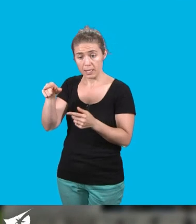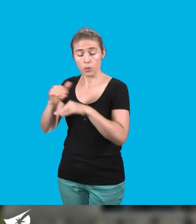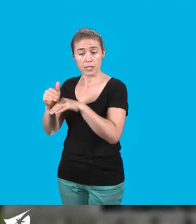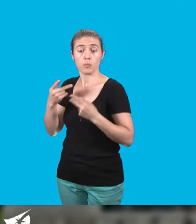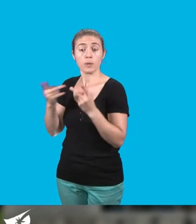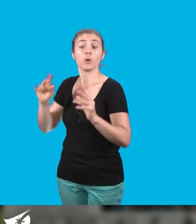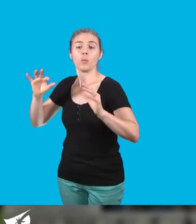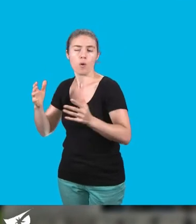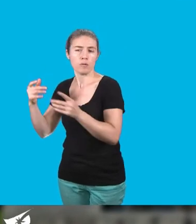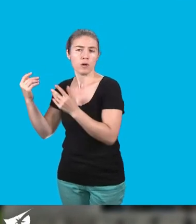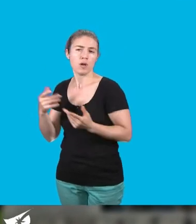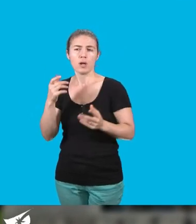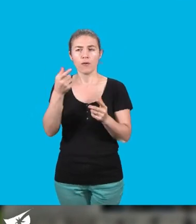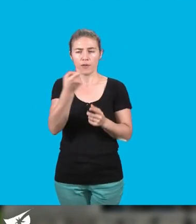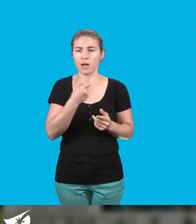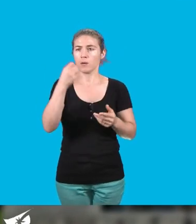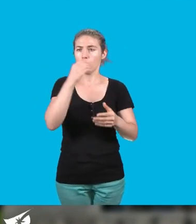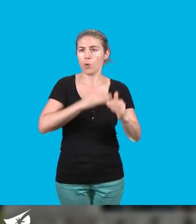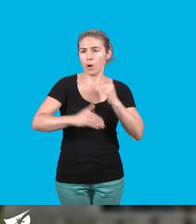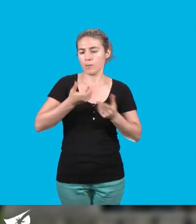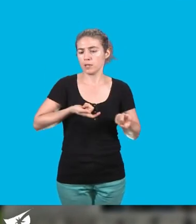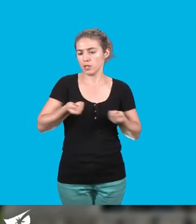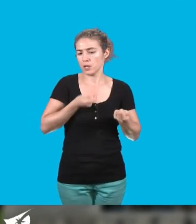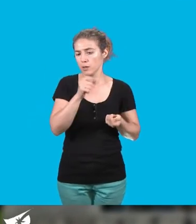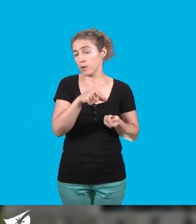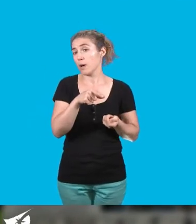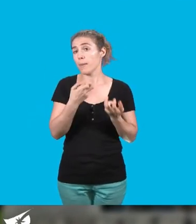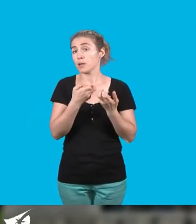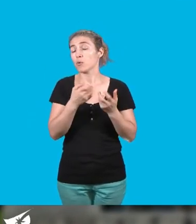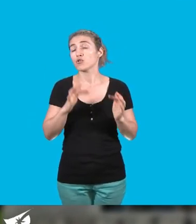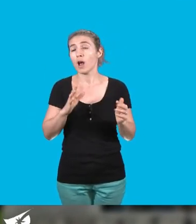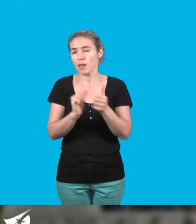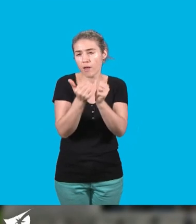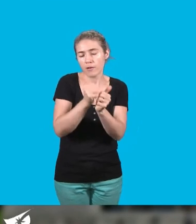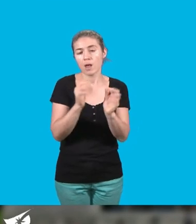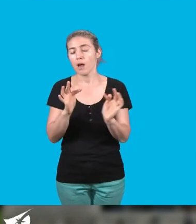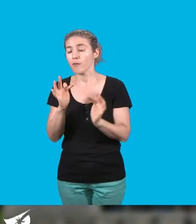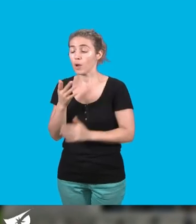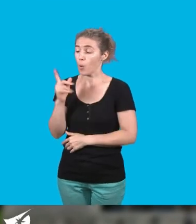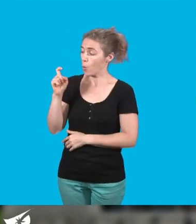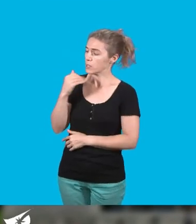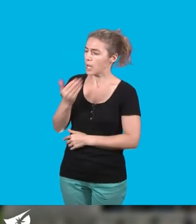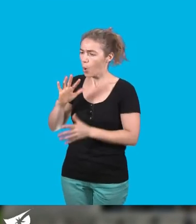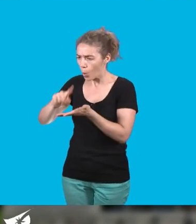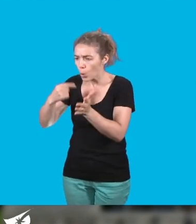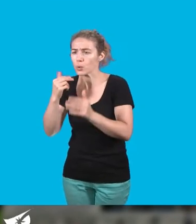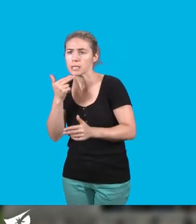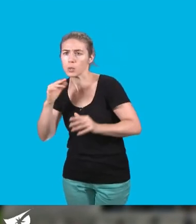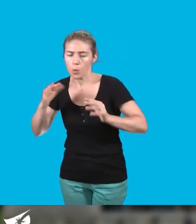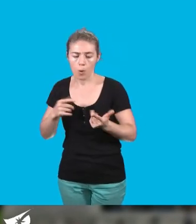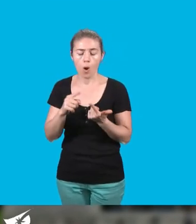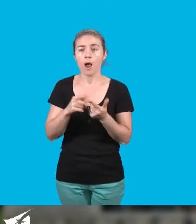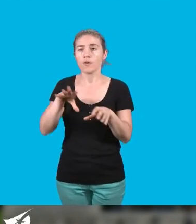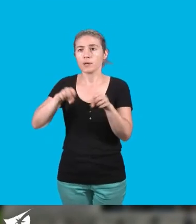fait écho à ce schéma directeur, notamment autour des enjeux, par exemple, de réutilisation des eaux usées, de production de